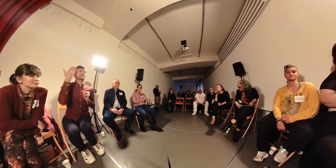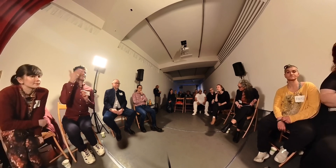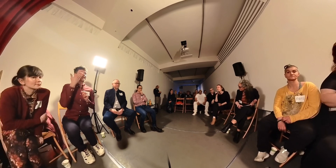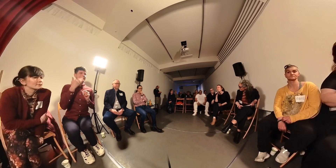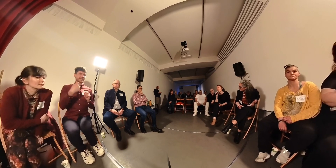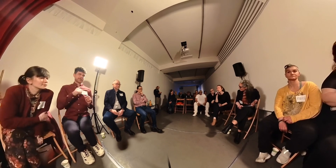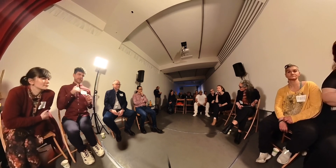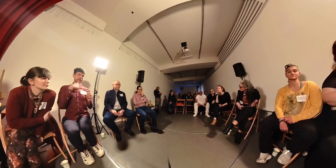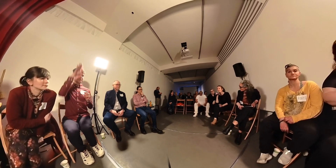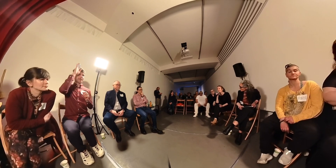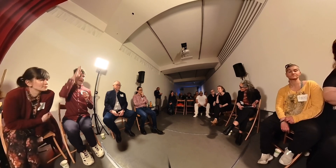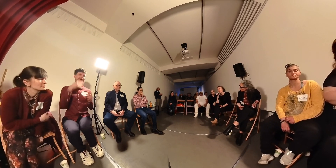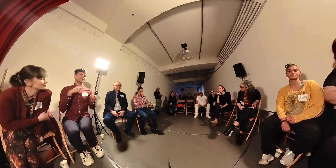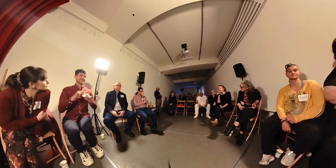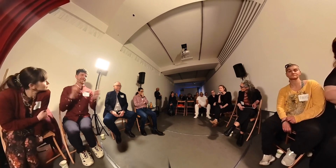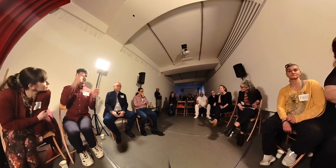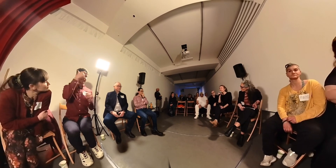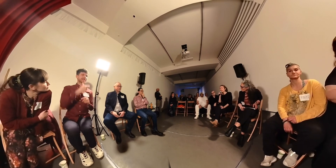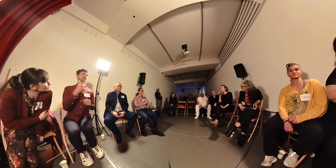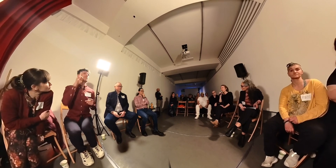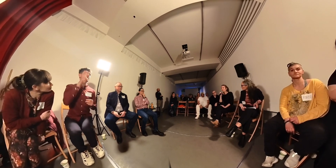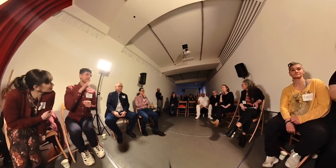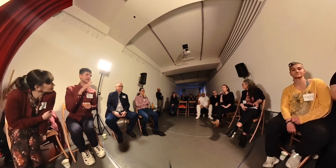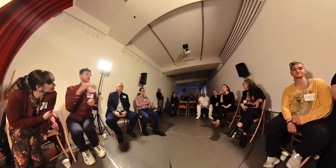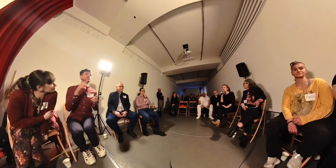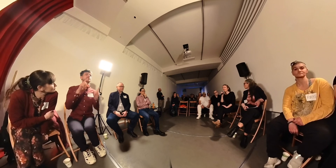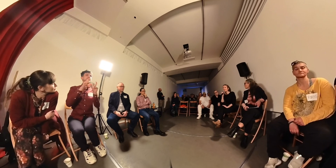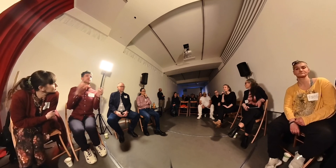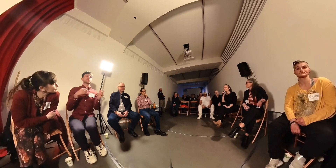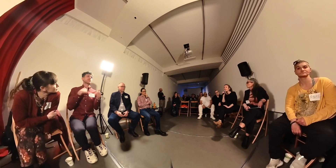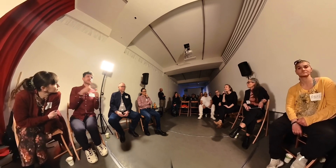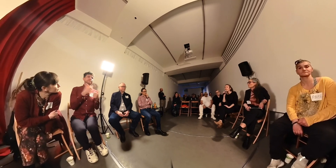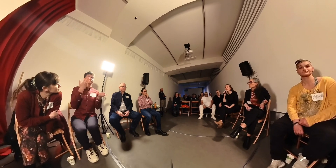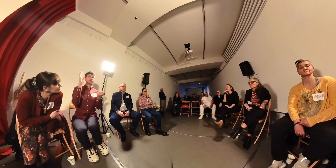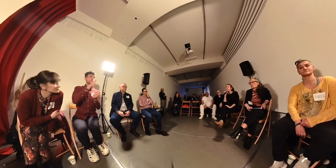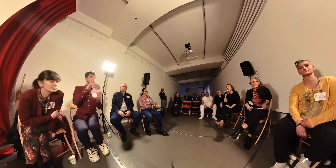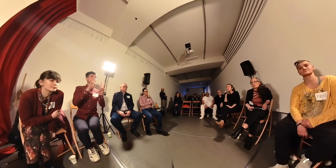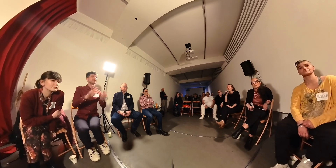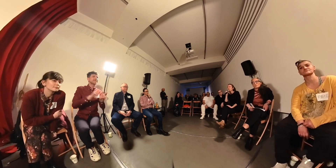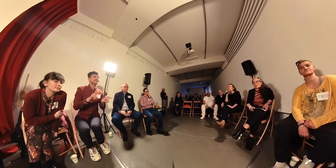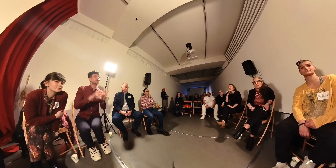Já bych jenom možná k tomu dodal za sebe. Já jsem